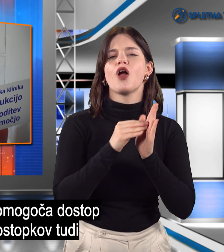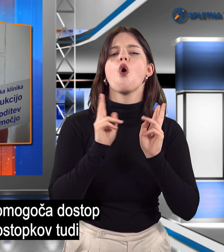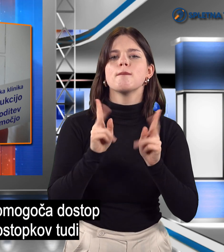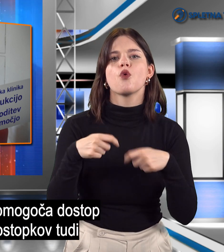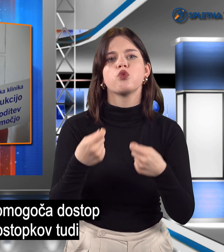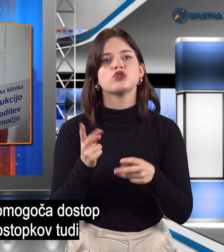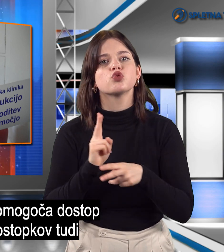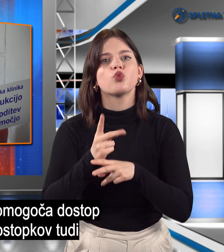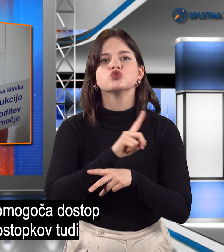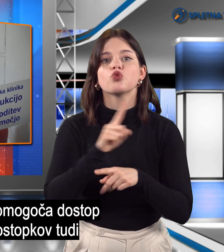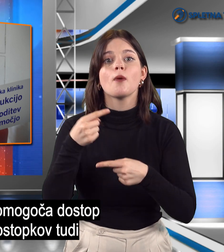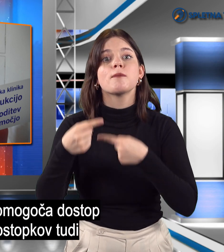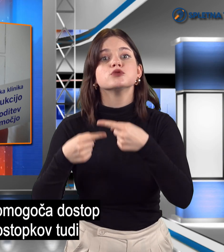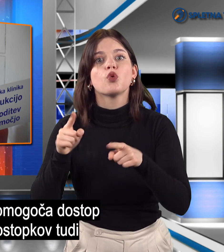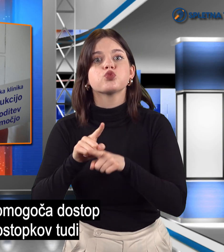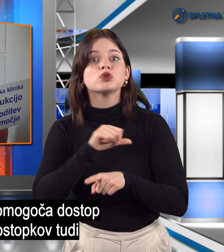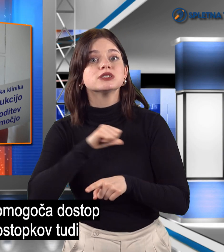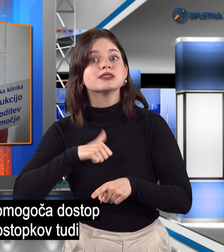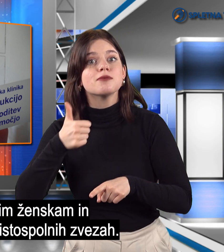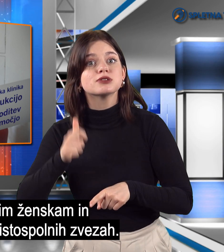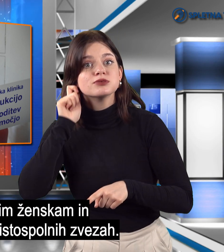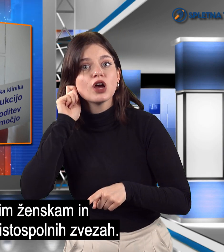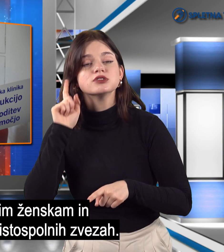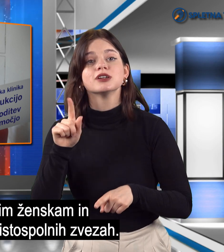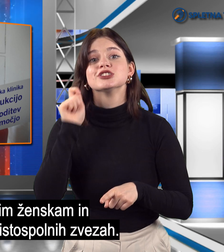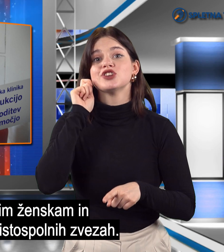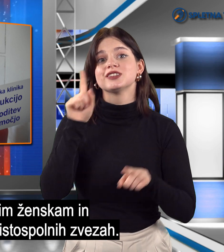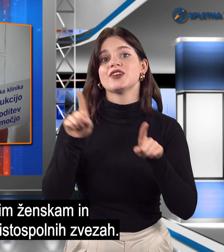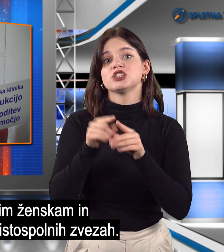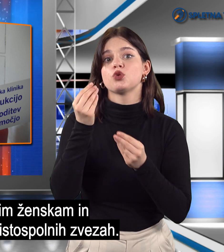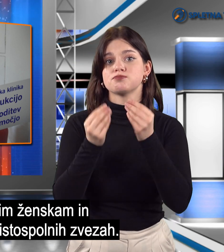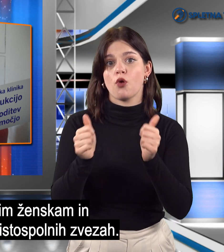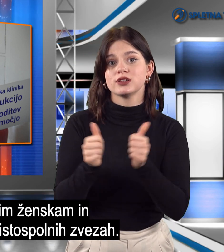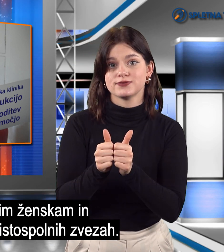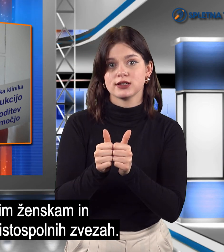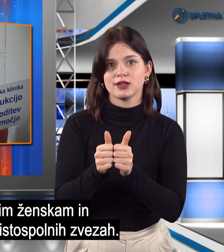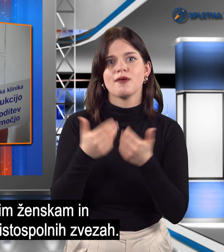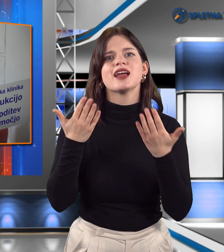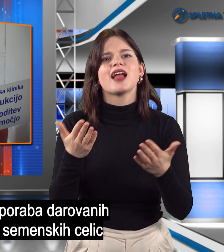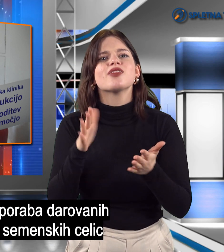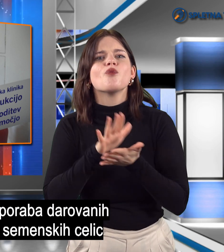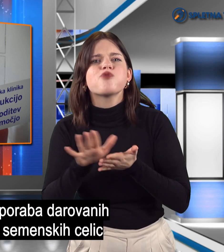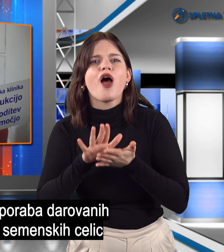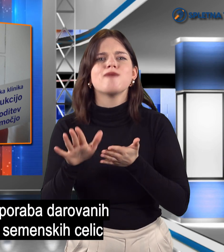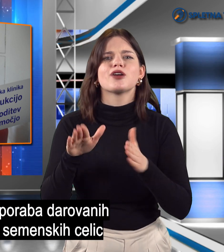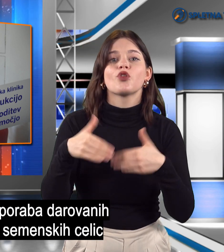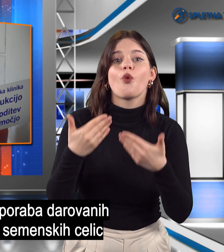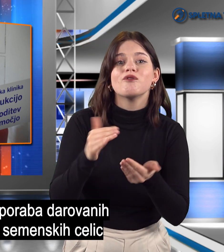opravlja neustavnost, ki jo je ugotovilo Ustavno sodišče. Novela omogoča dostop do postopkov tudi samskim